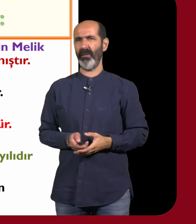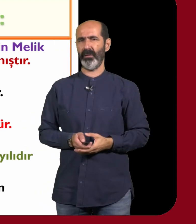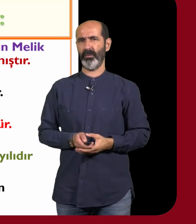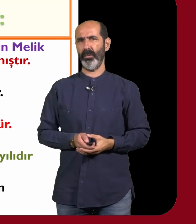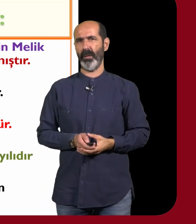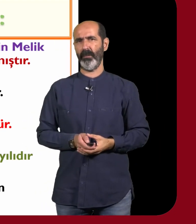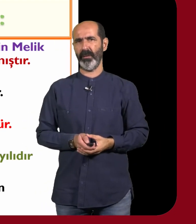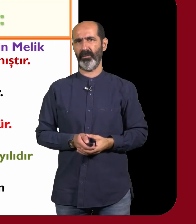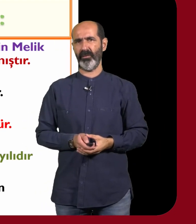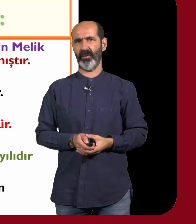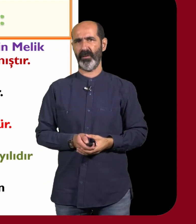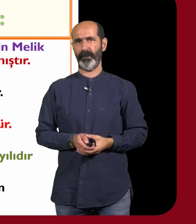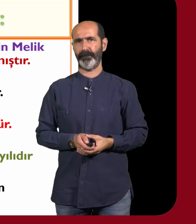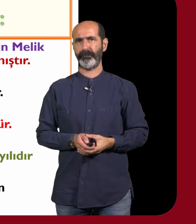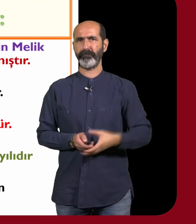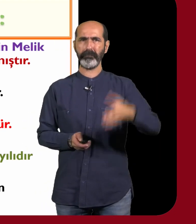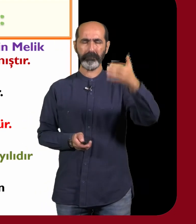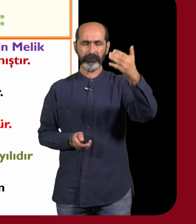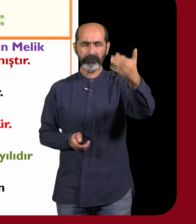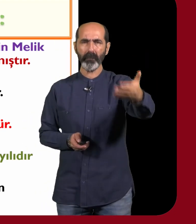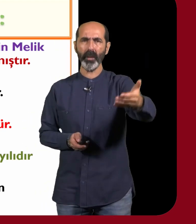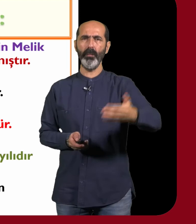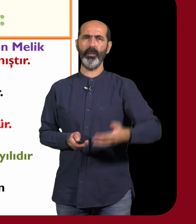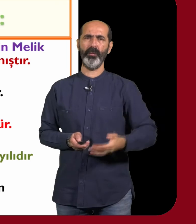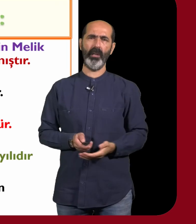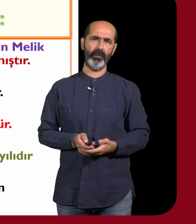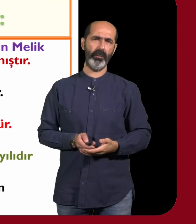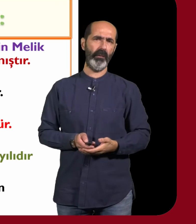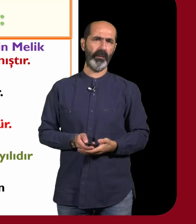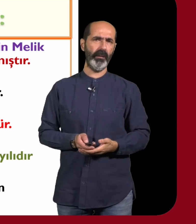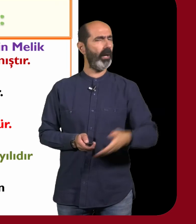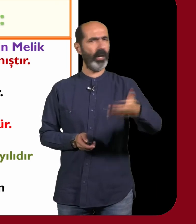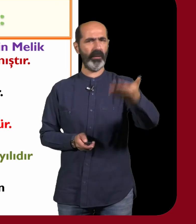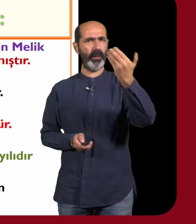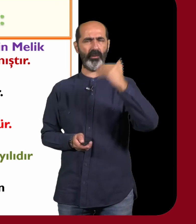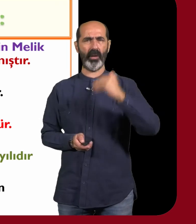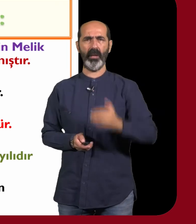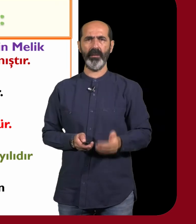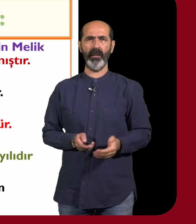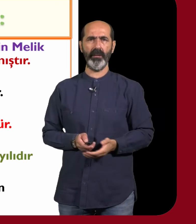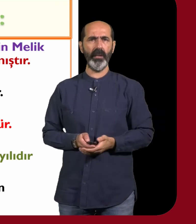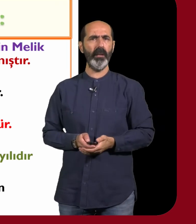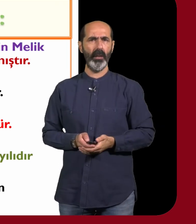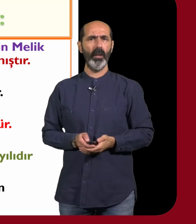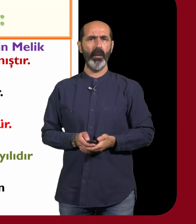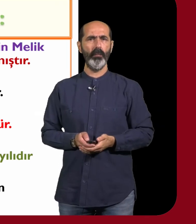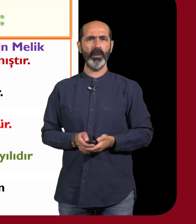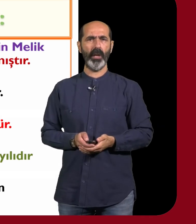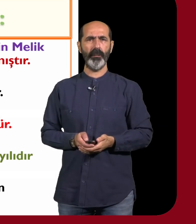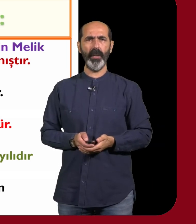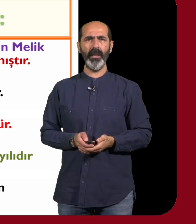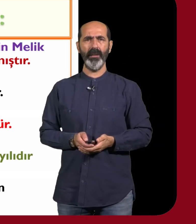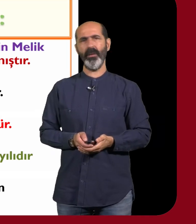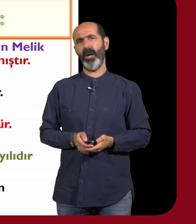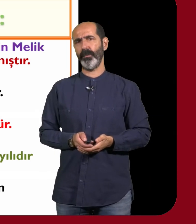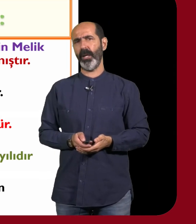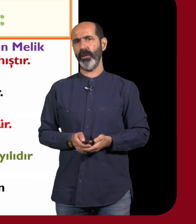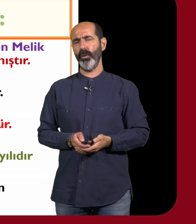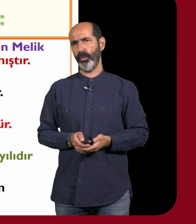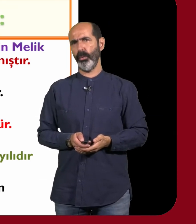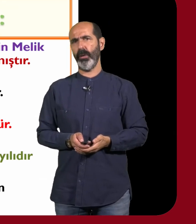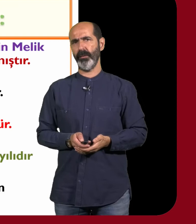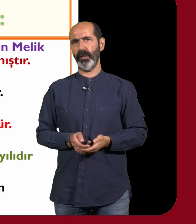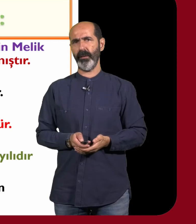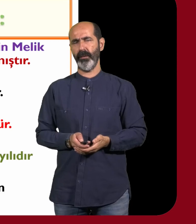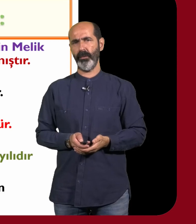çok fazla devlet kullanmadığı açıkçası Büyük Selçuklu Devleti ve harzemşahlar Devleti bu takvimine